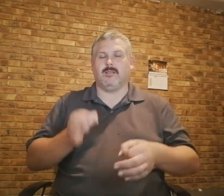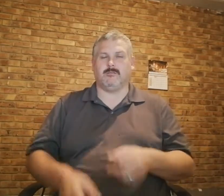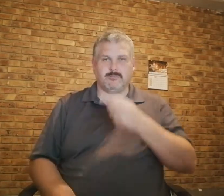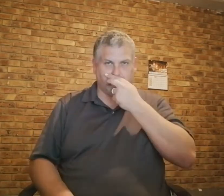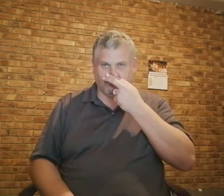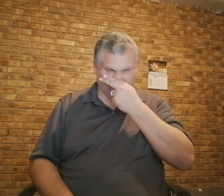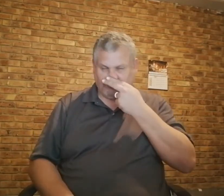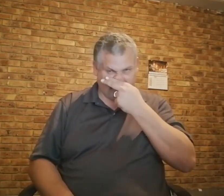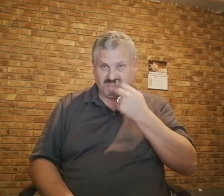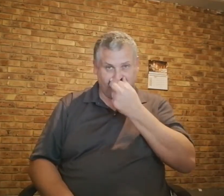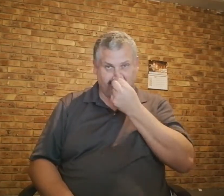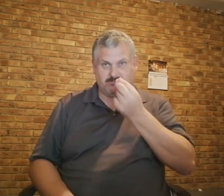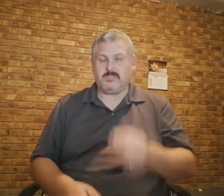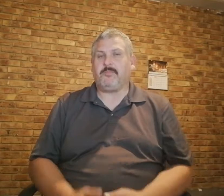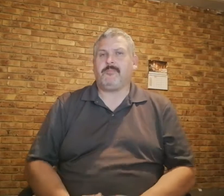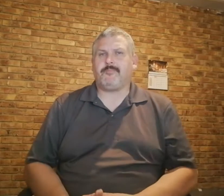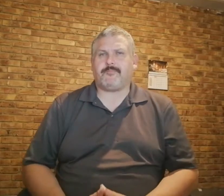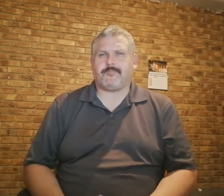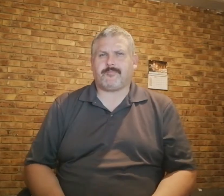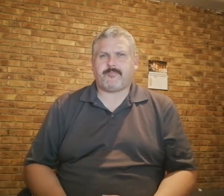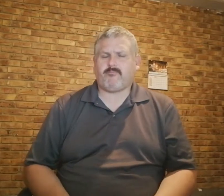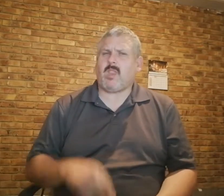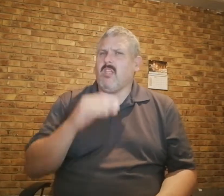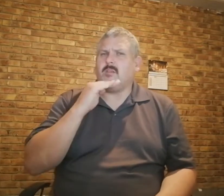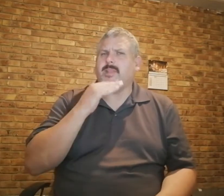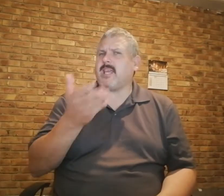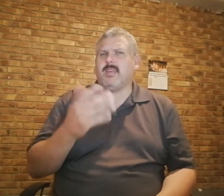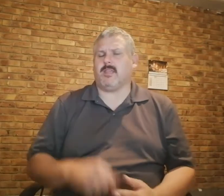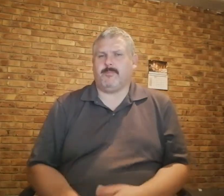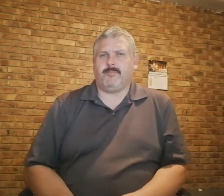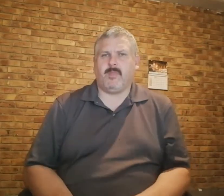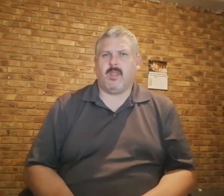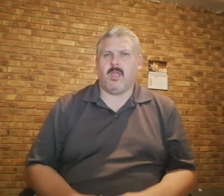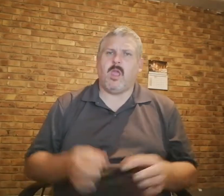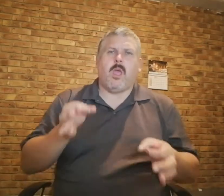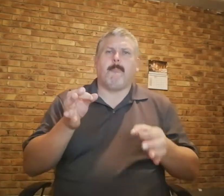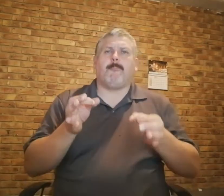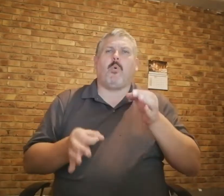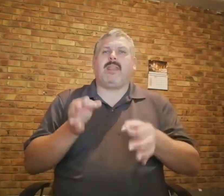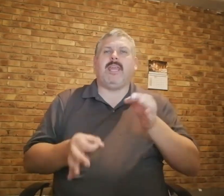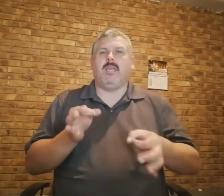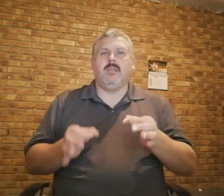beteken dit. Politiek